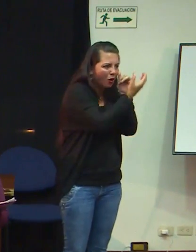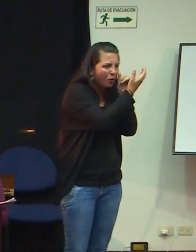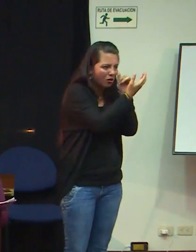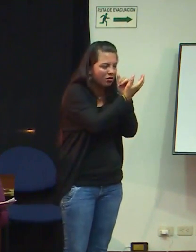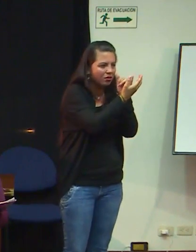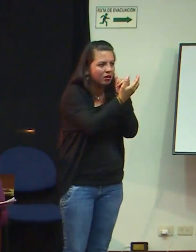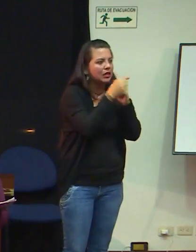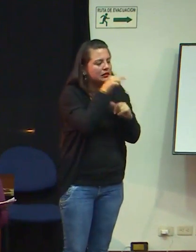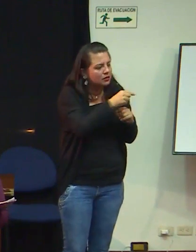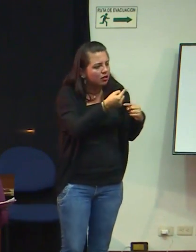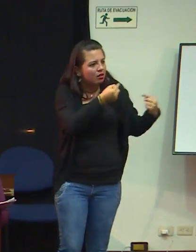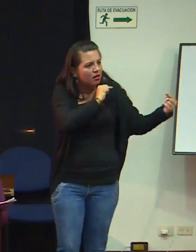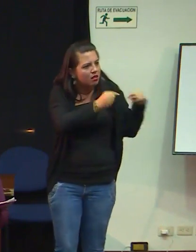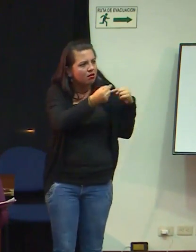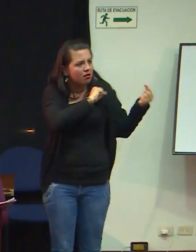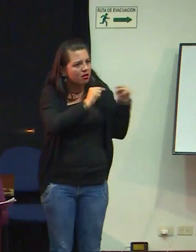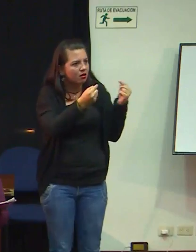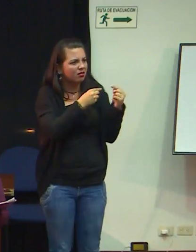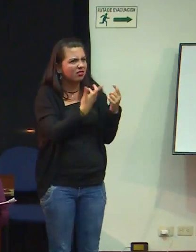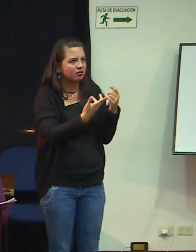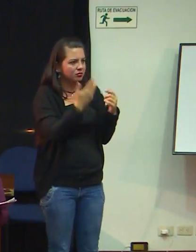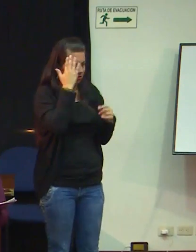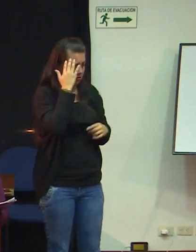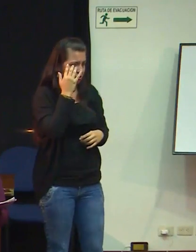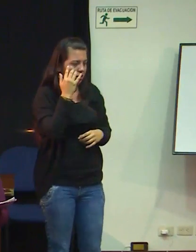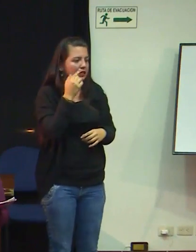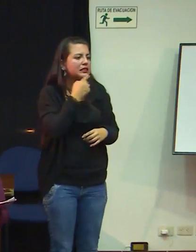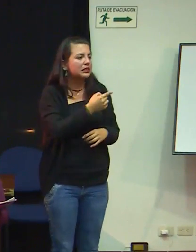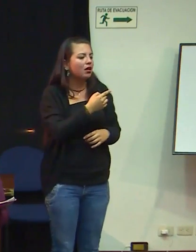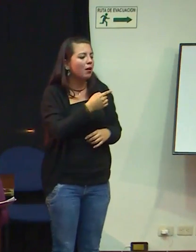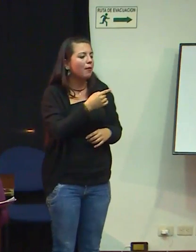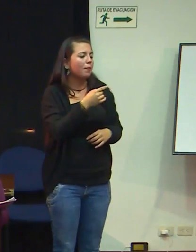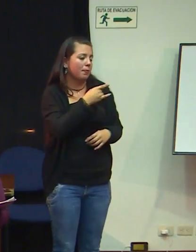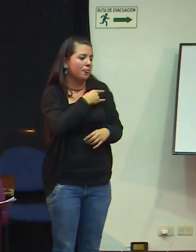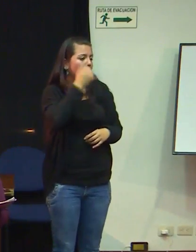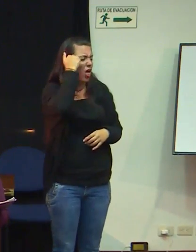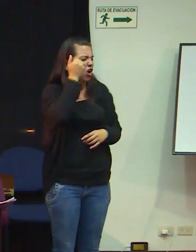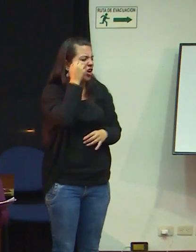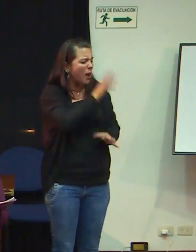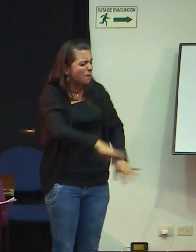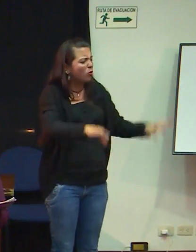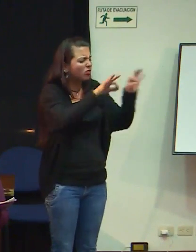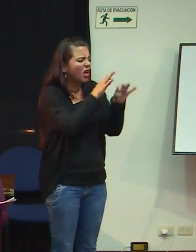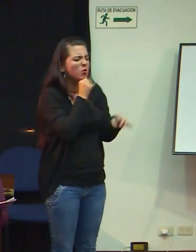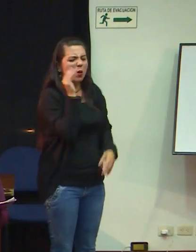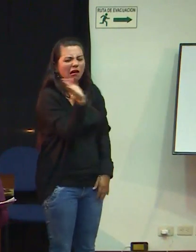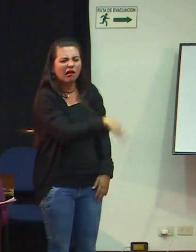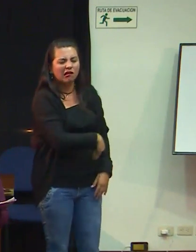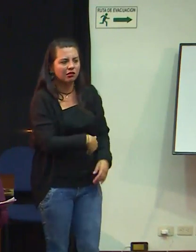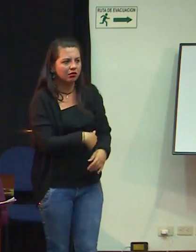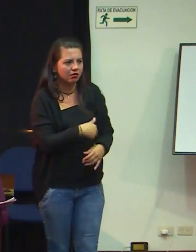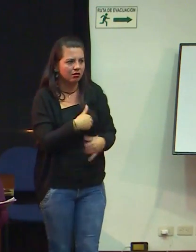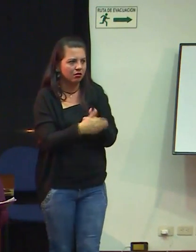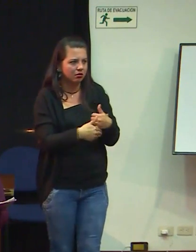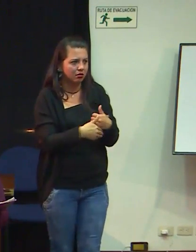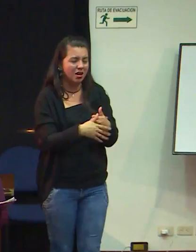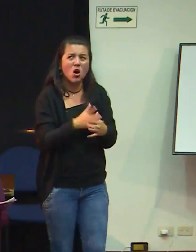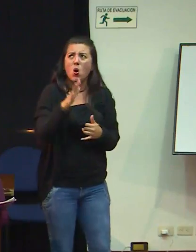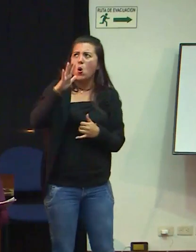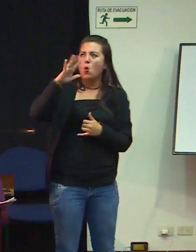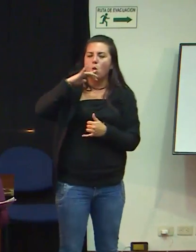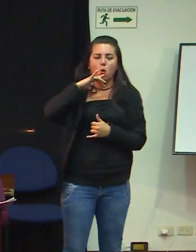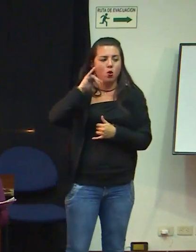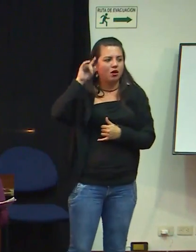han discutido sobre que la pedagógica no es importante para este país. Y llegan y nos descrestan desde Finlandia, de